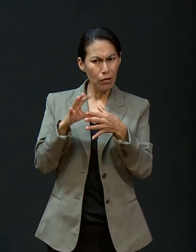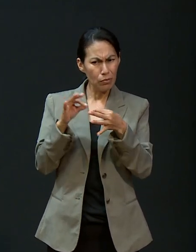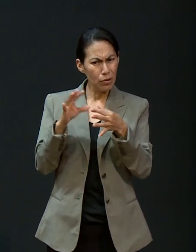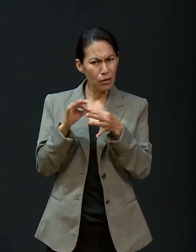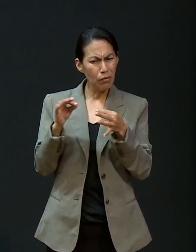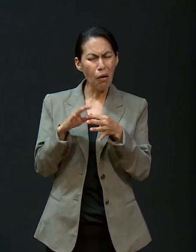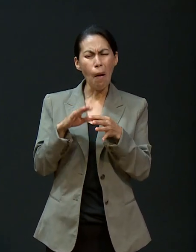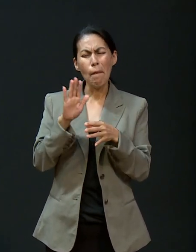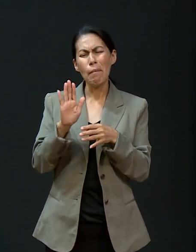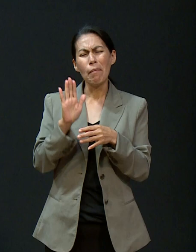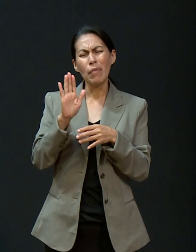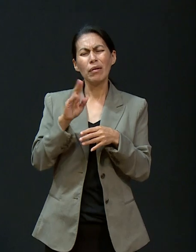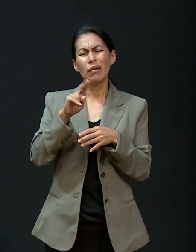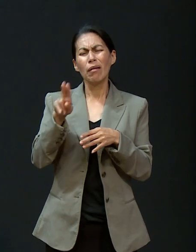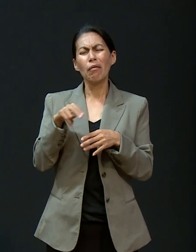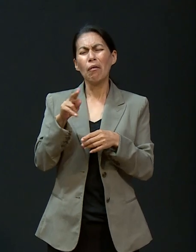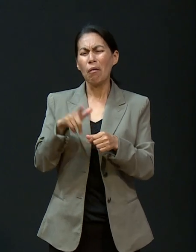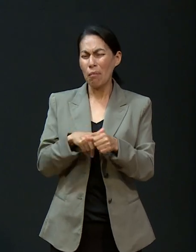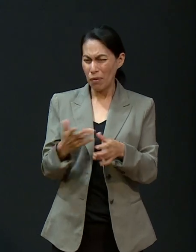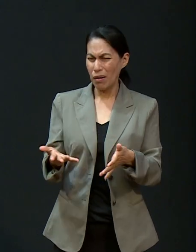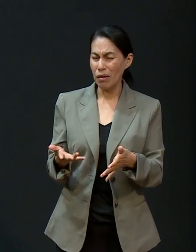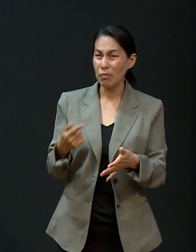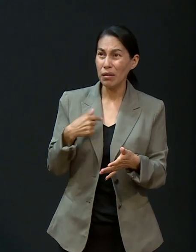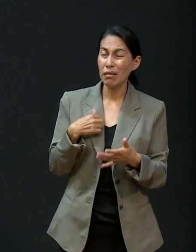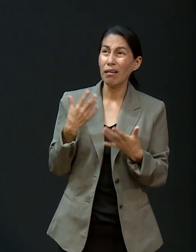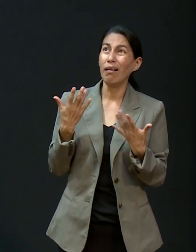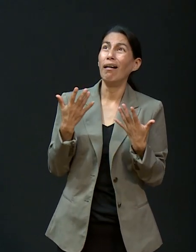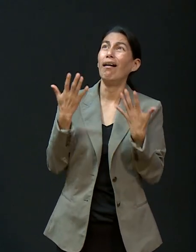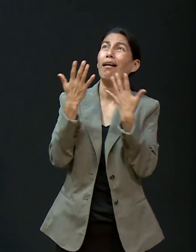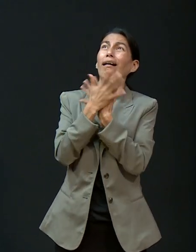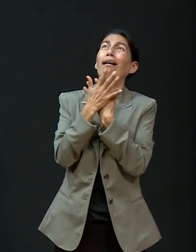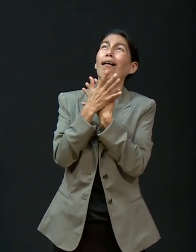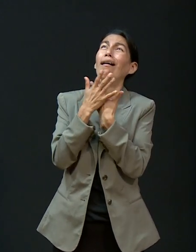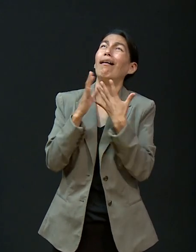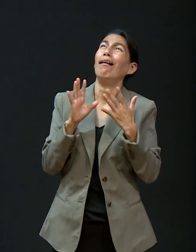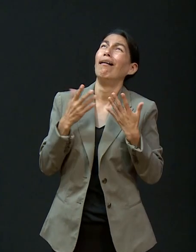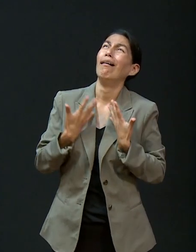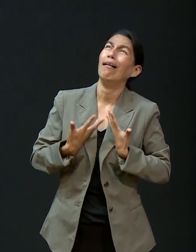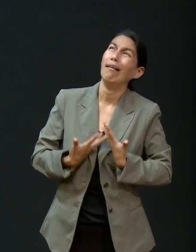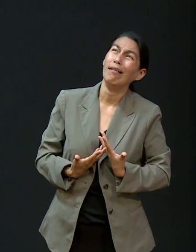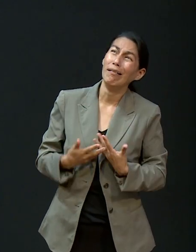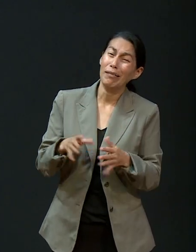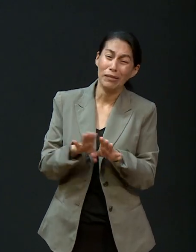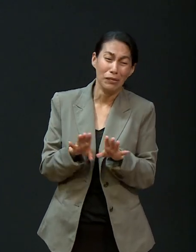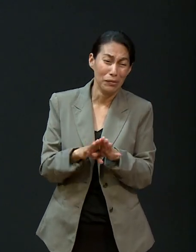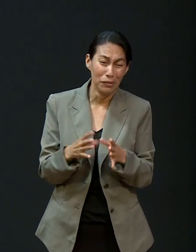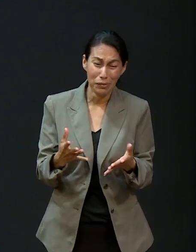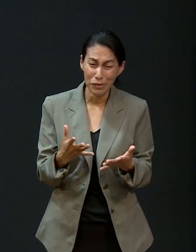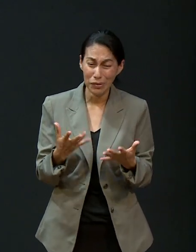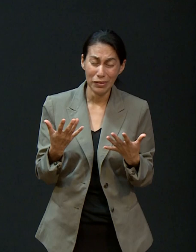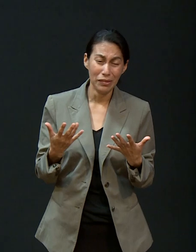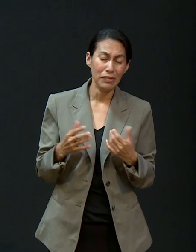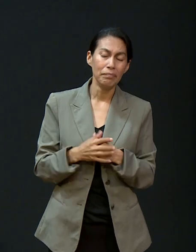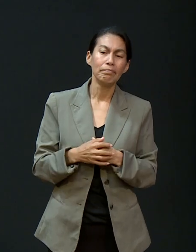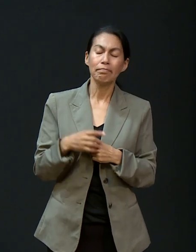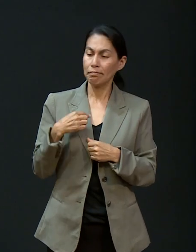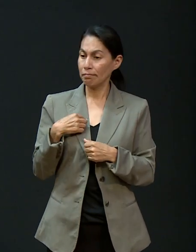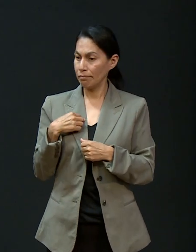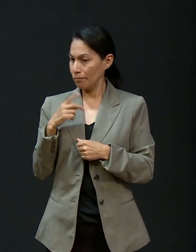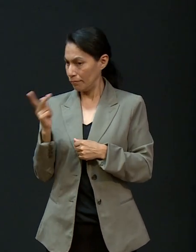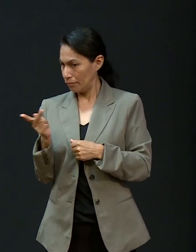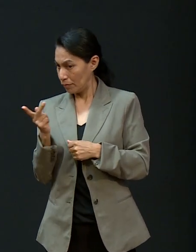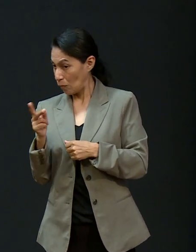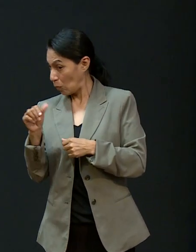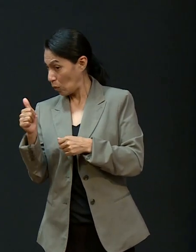que estaba hablando era como si, no, es algo común, así, yo, ¿cómo algo común? Porque yo me fui a preguntar para él